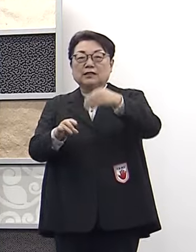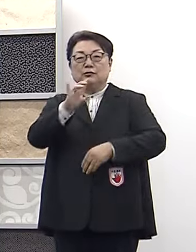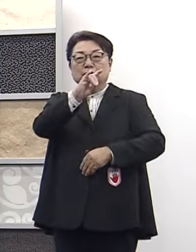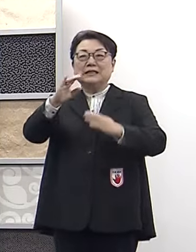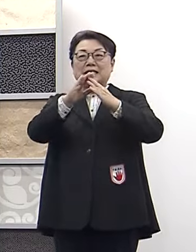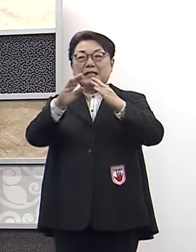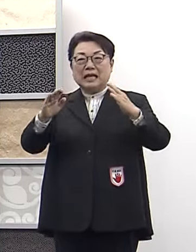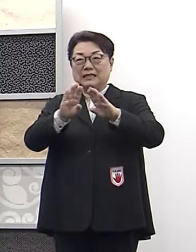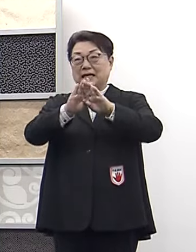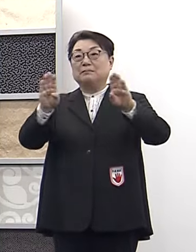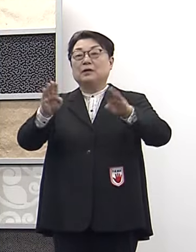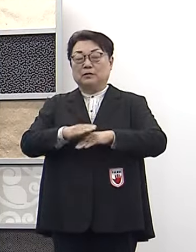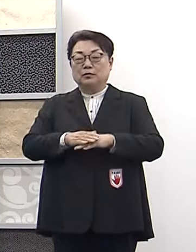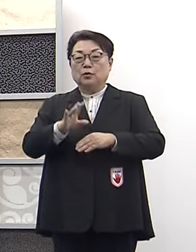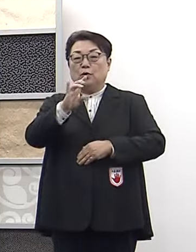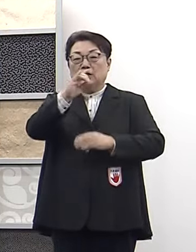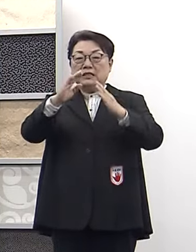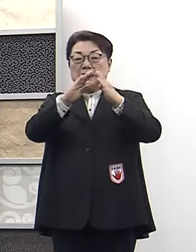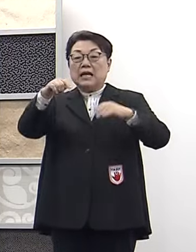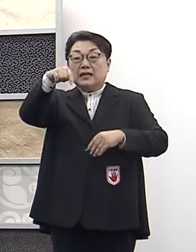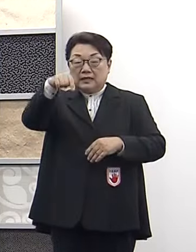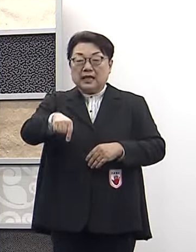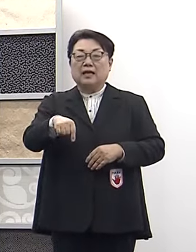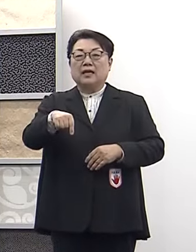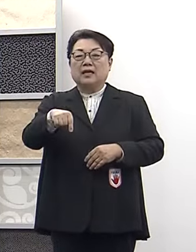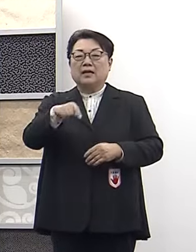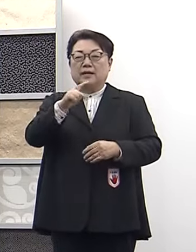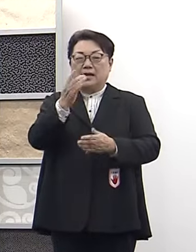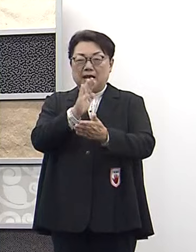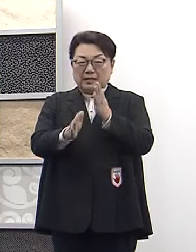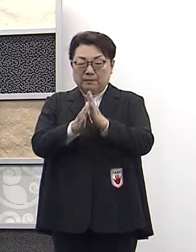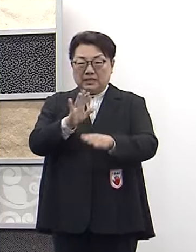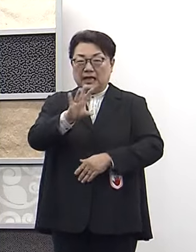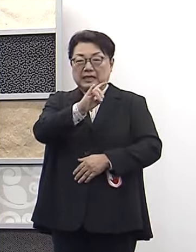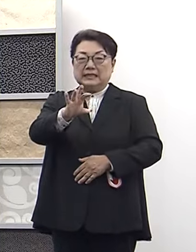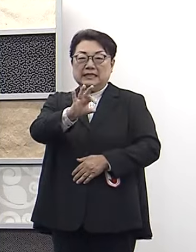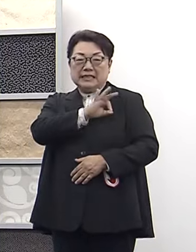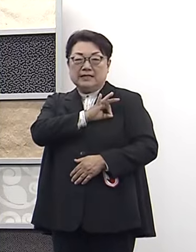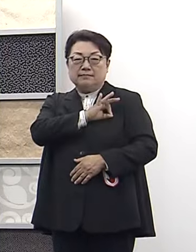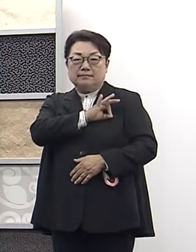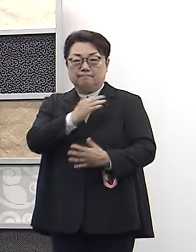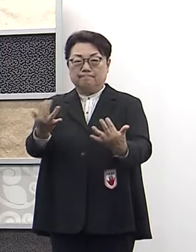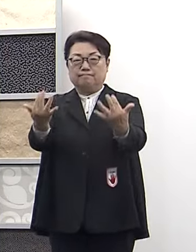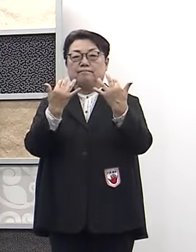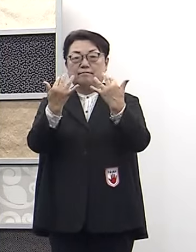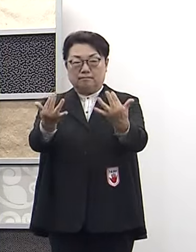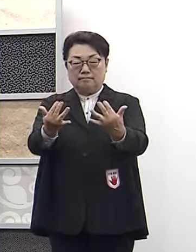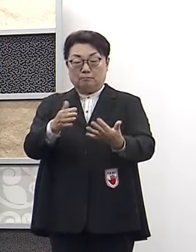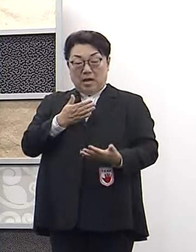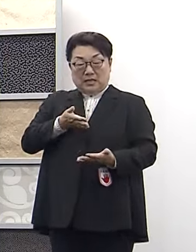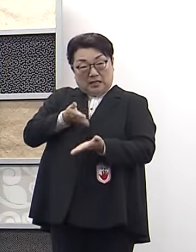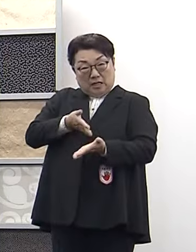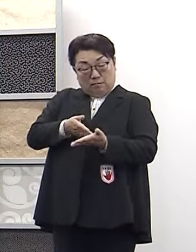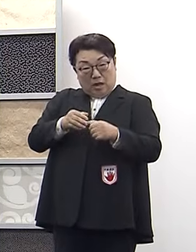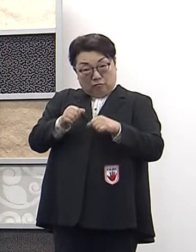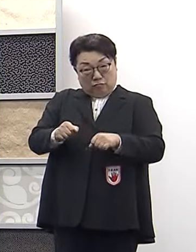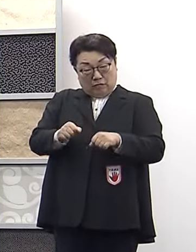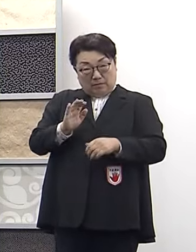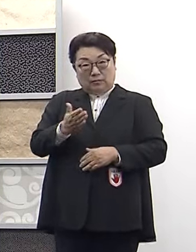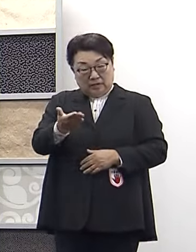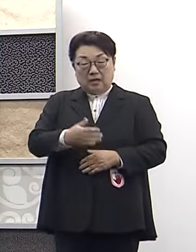9月議会が開かれると思いますけれども、その議会において改めて例えば議員の方々に全員を開いて説明するとかそういったことはありますでしょうか。 もうすでに